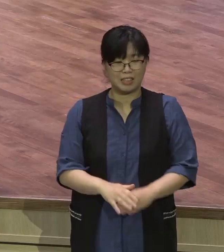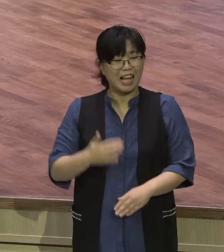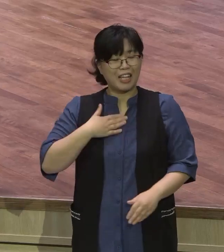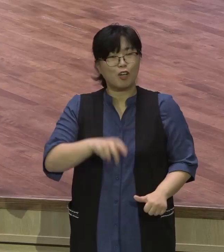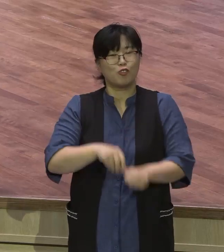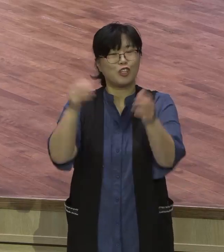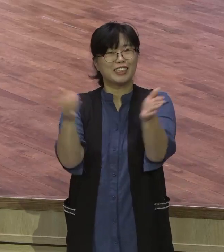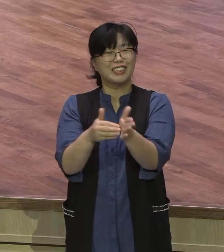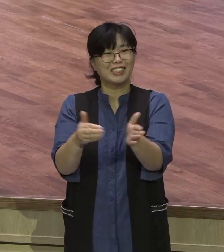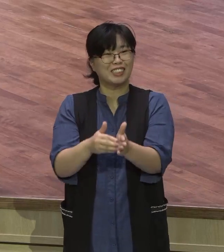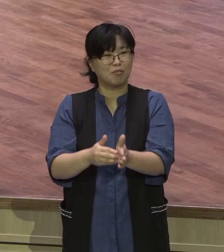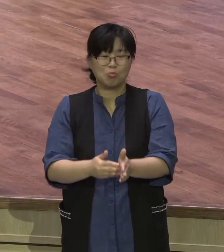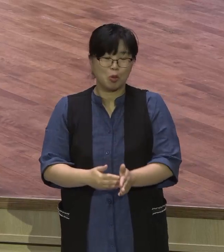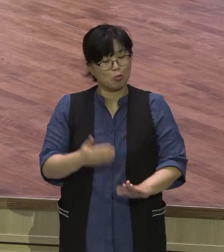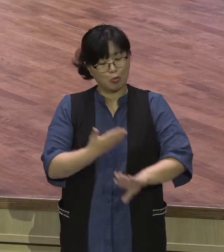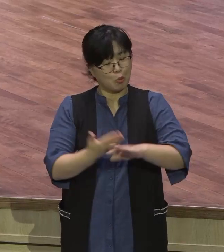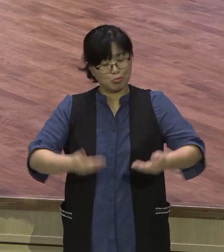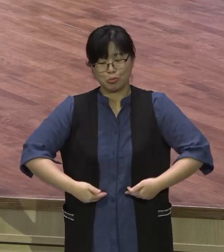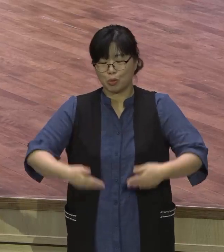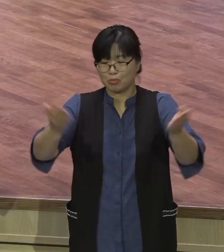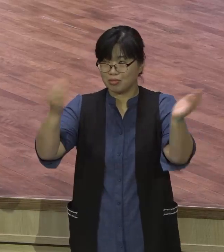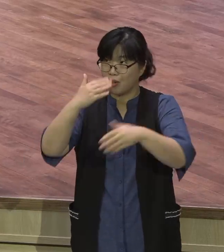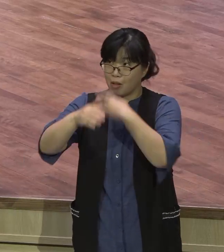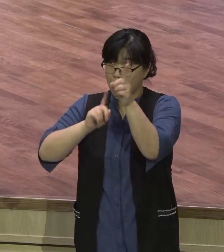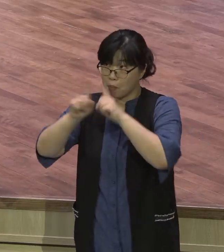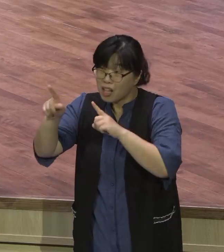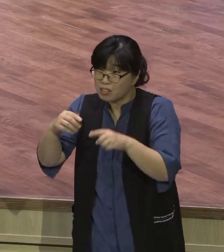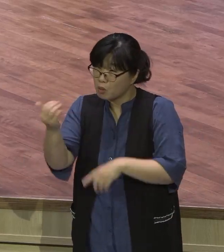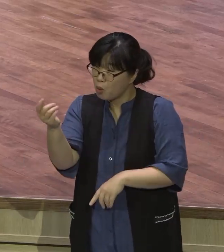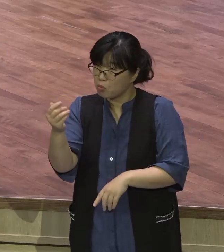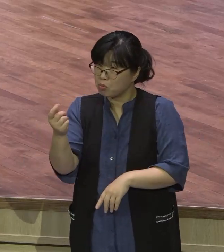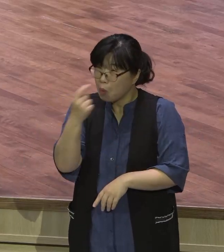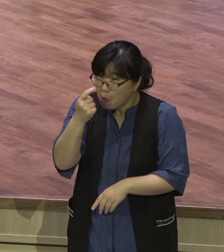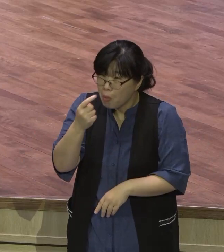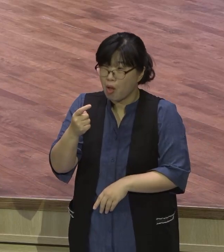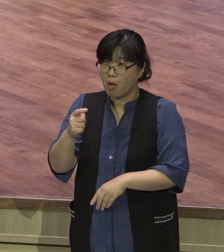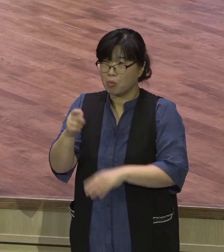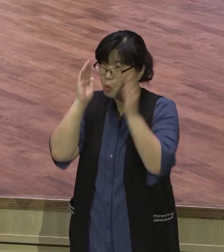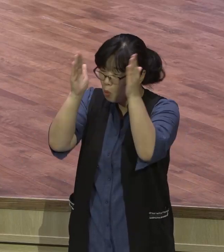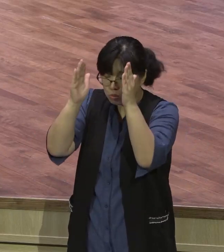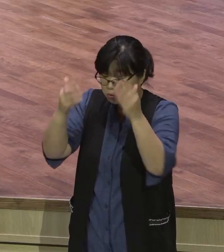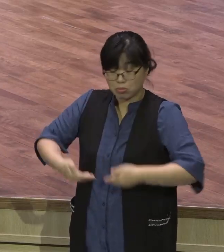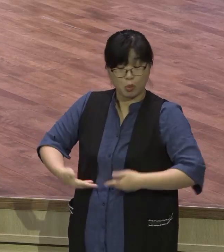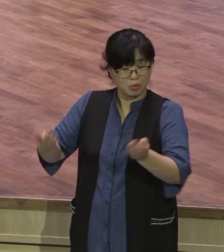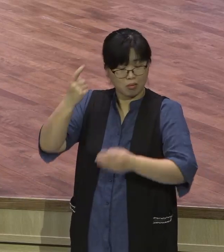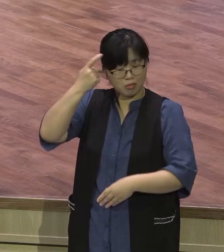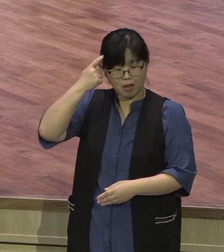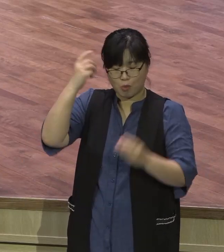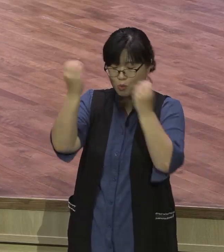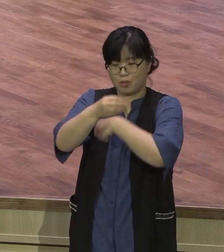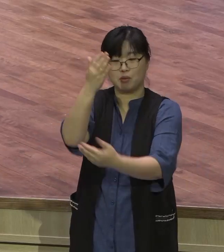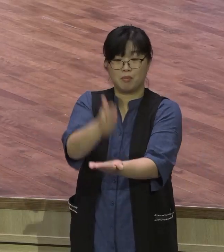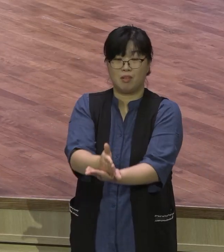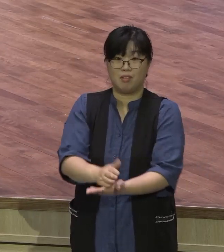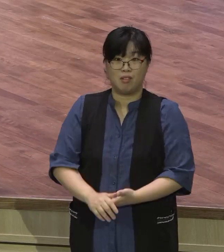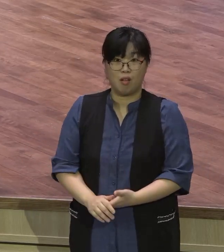이게 완전히 머리에 지은 집이란 말이에요 아무것도 없기 때문에 빈깡통이란 말이에요 그러니까 하루아침에 그냥 다 무너져